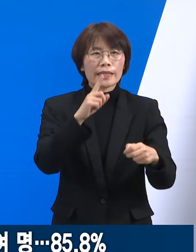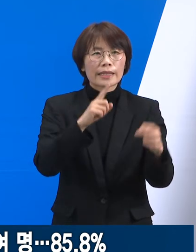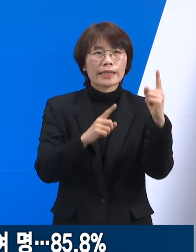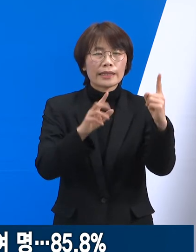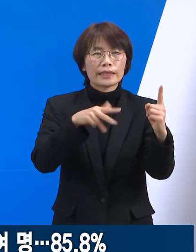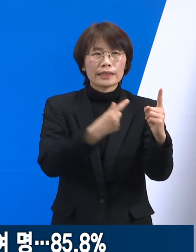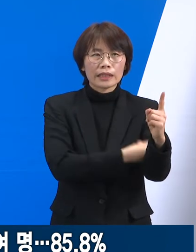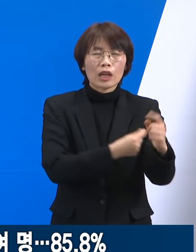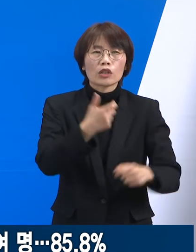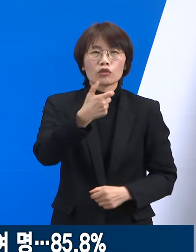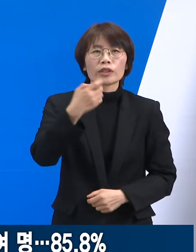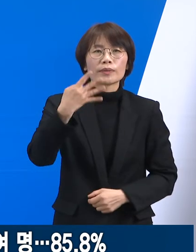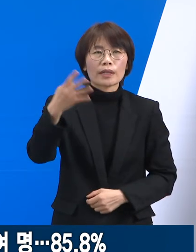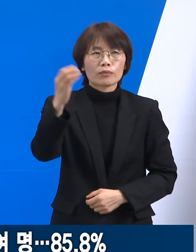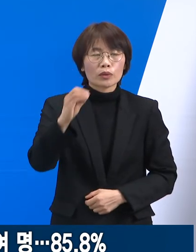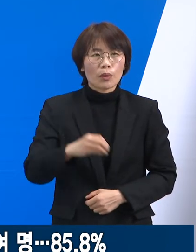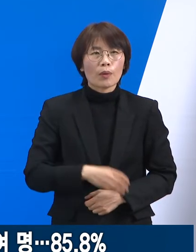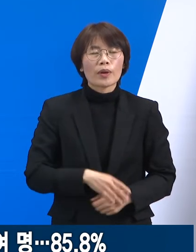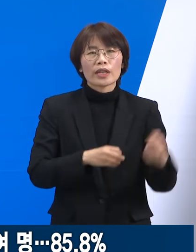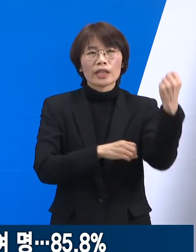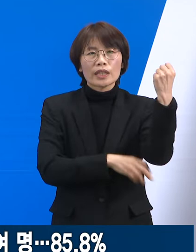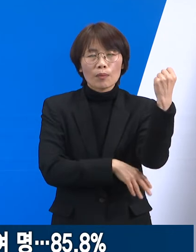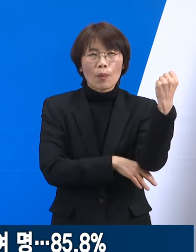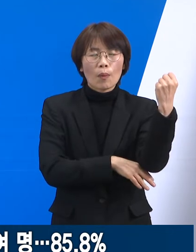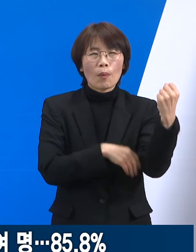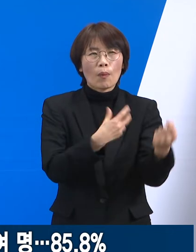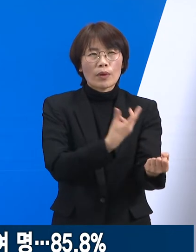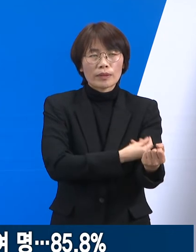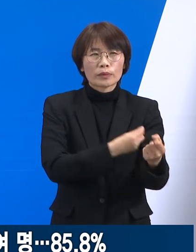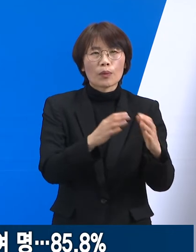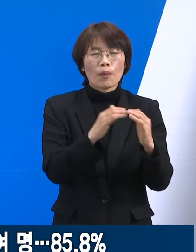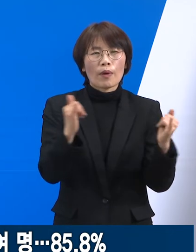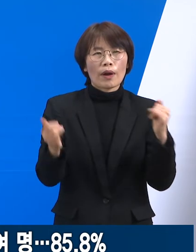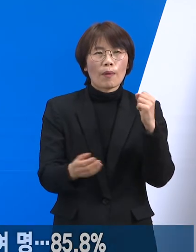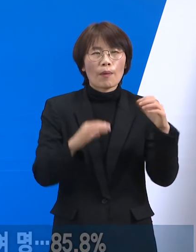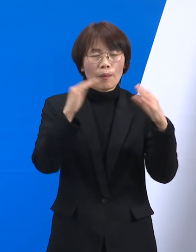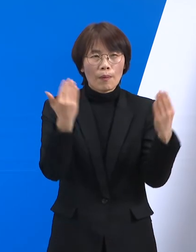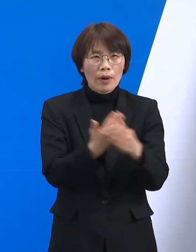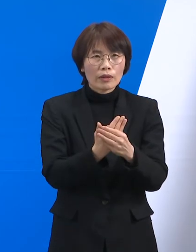접종률은 64.9%이며 기본 접종 완료율은 60%입니다.